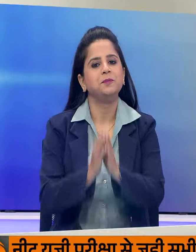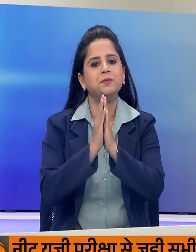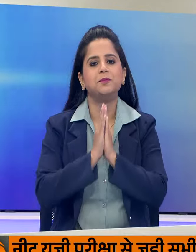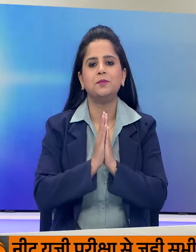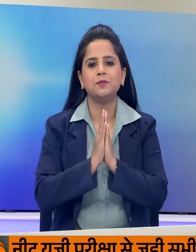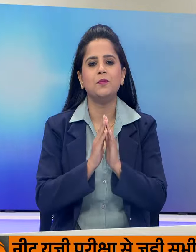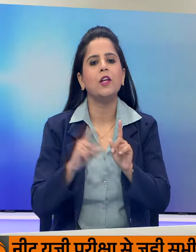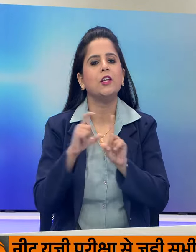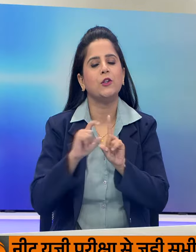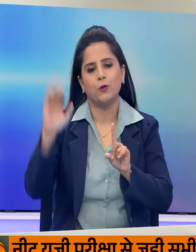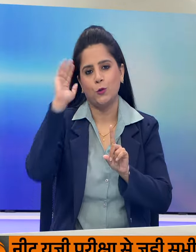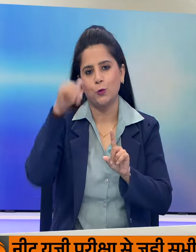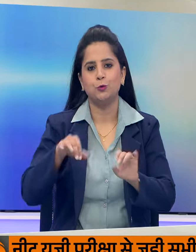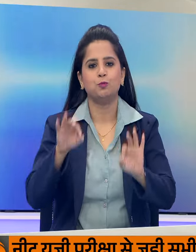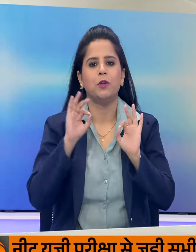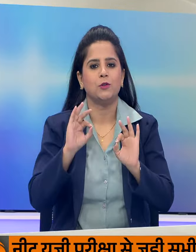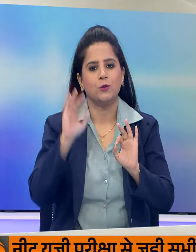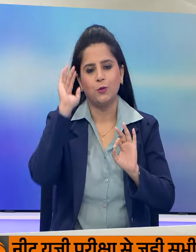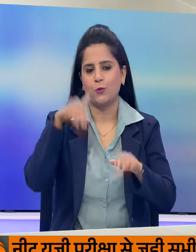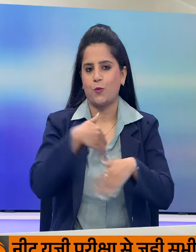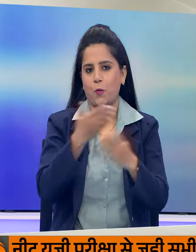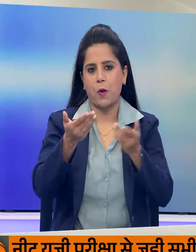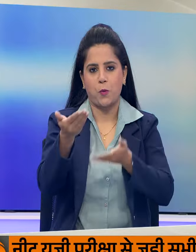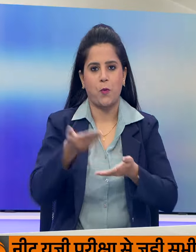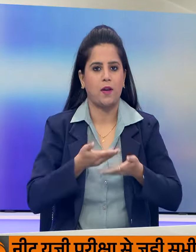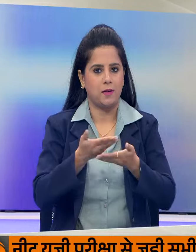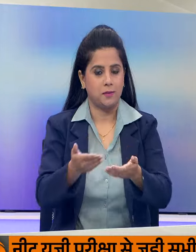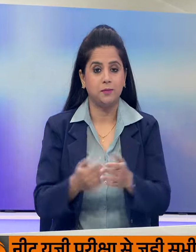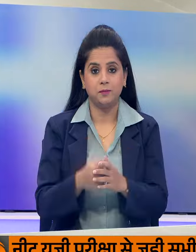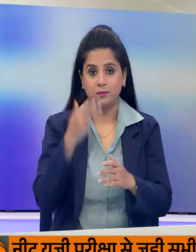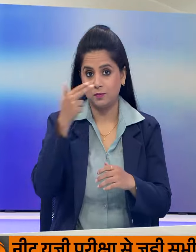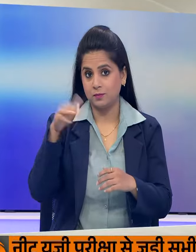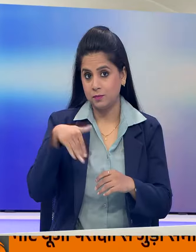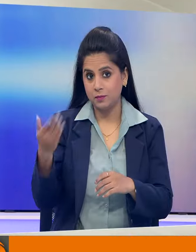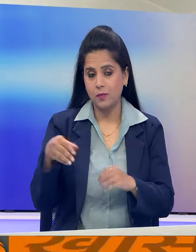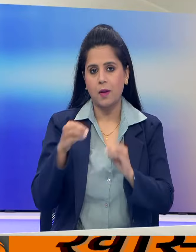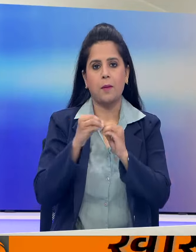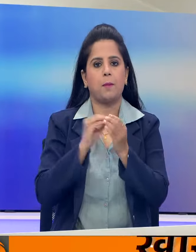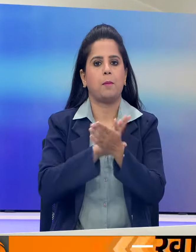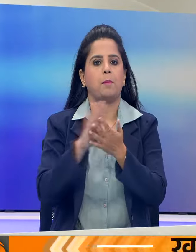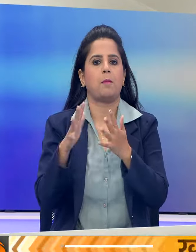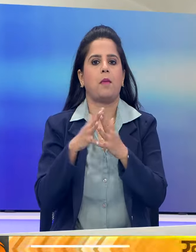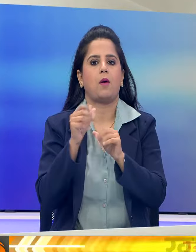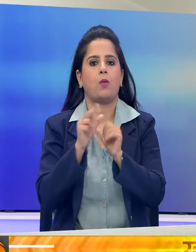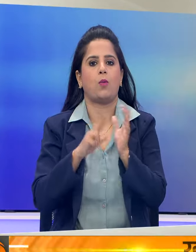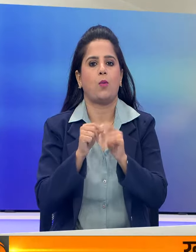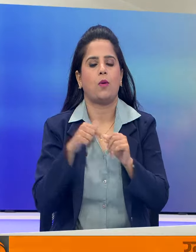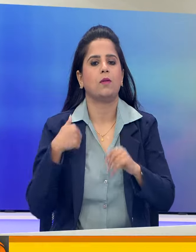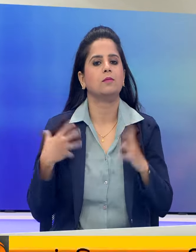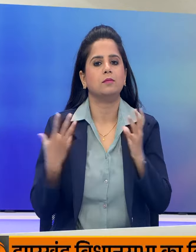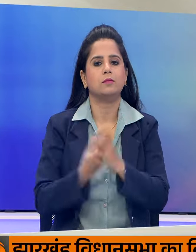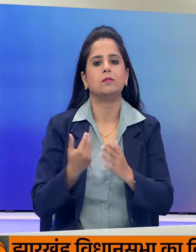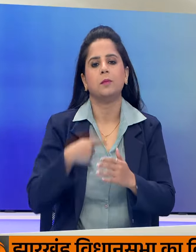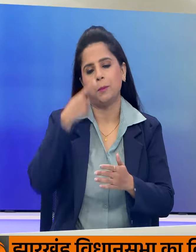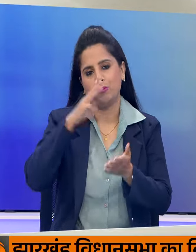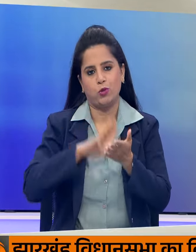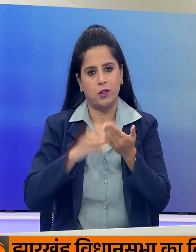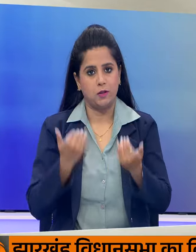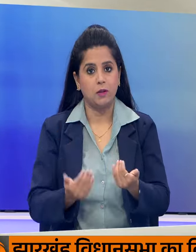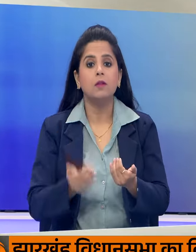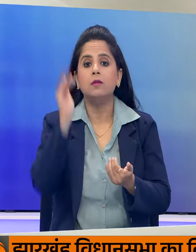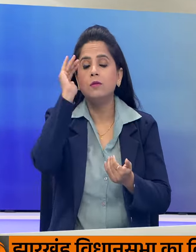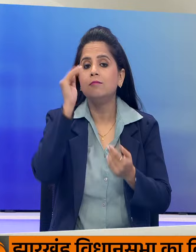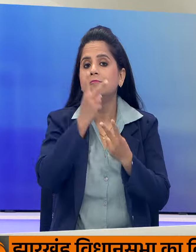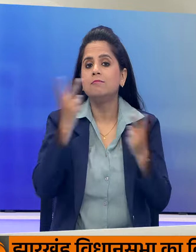नमस्कार, डीडी न्यूज़ के इस विशेष बुलेटिन में आप सभी का स्वागत है। मैं हूं आपके साथ भावना नायर और मेरे साथ है मेरी सहयोगी मनीषा, जो आप